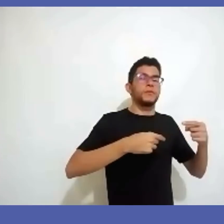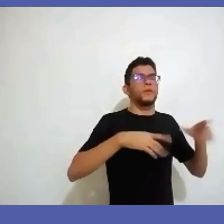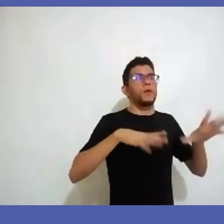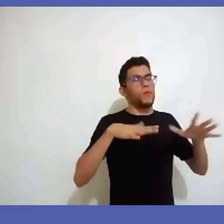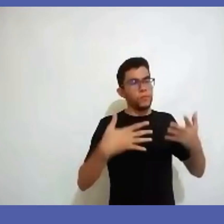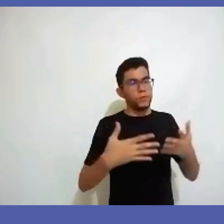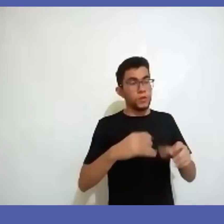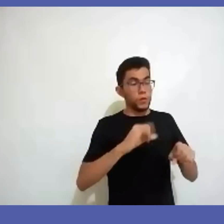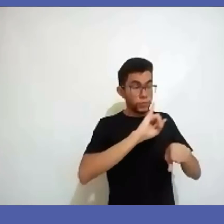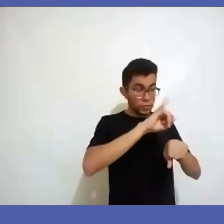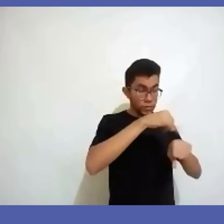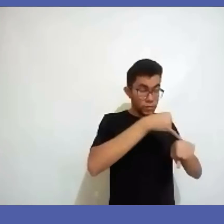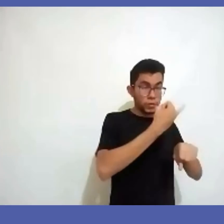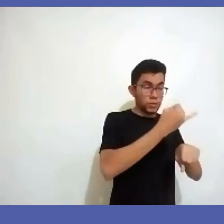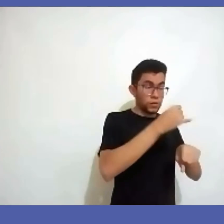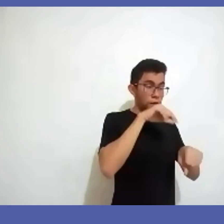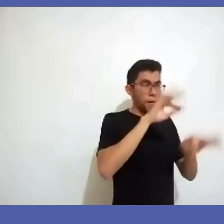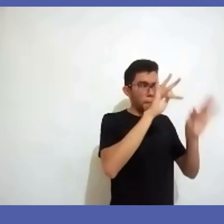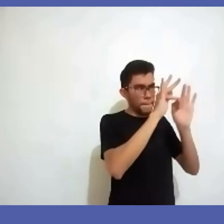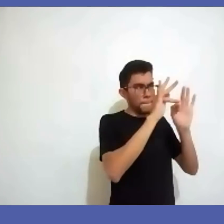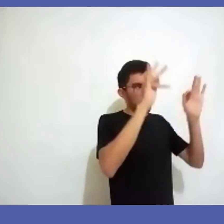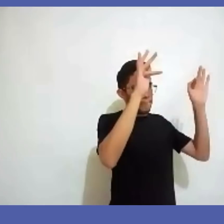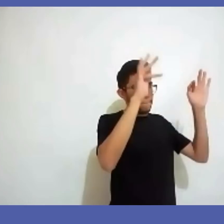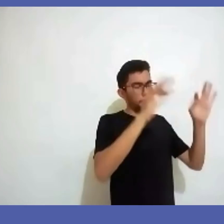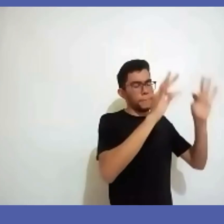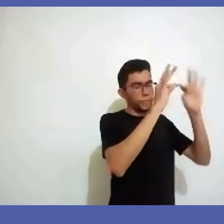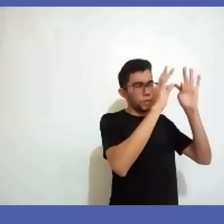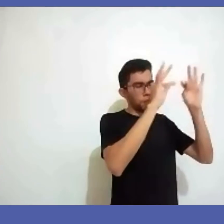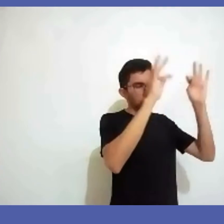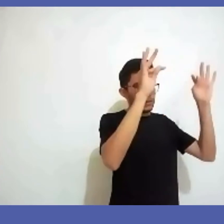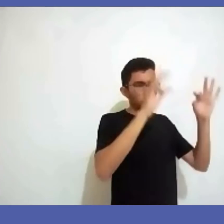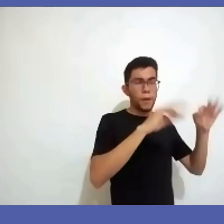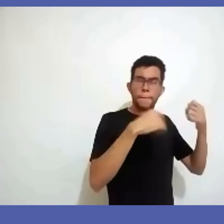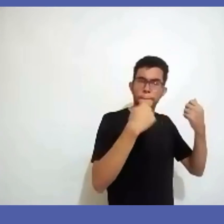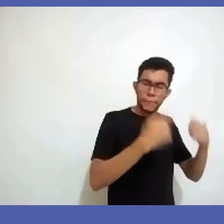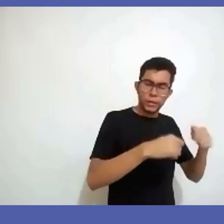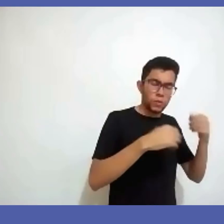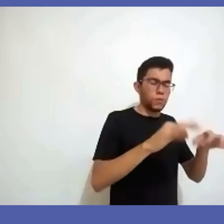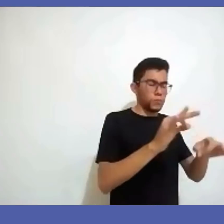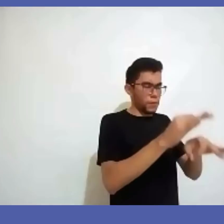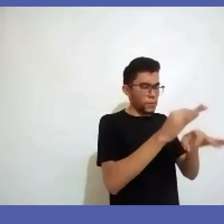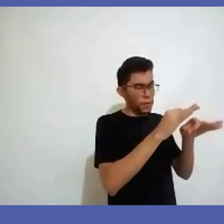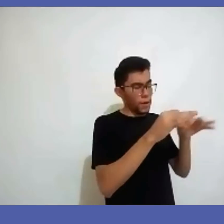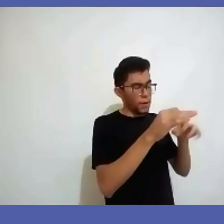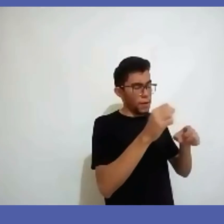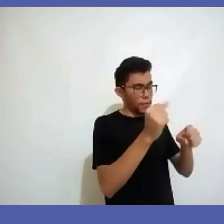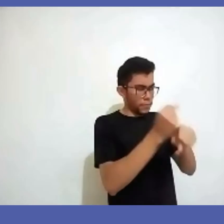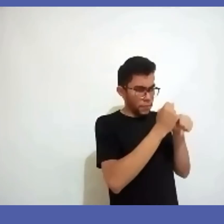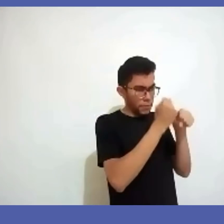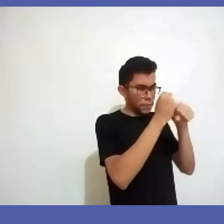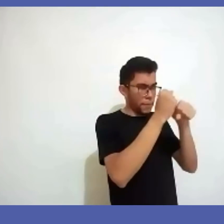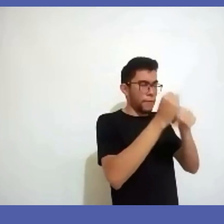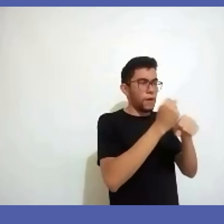templo teve que ser reconstruído ou reformado no tempo de Herodes, no tempo um pouquinho antes